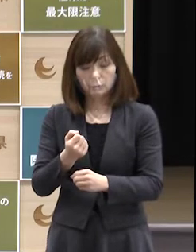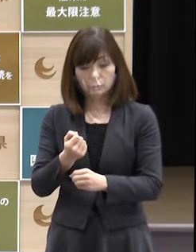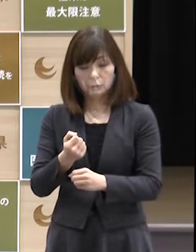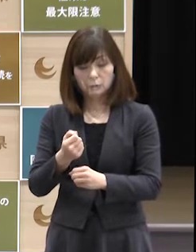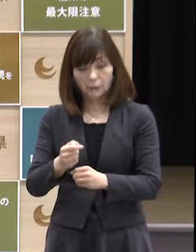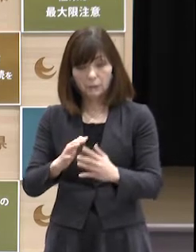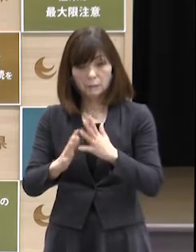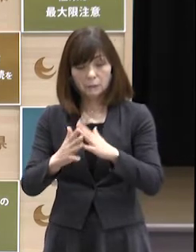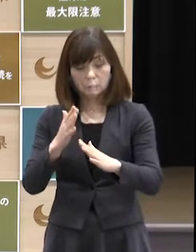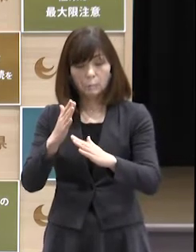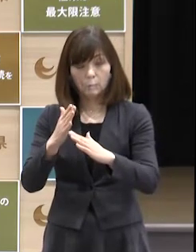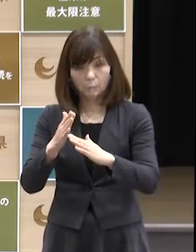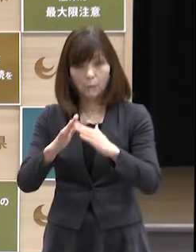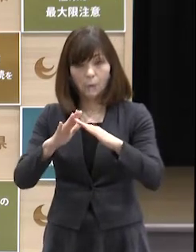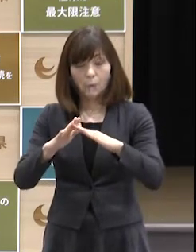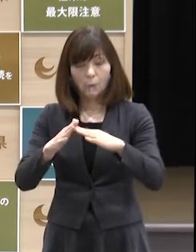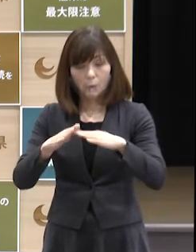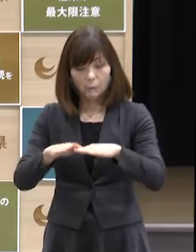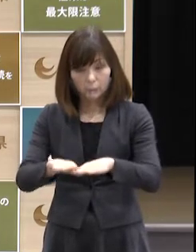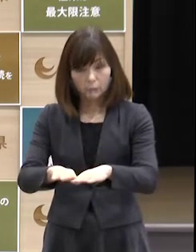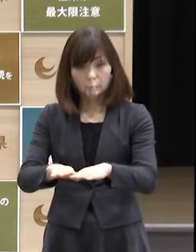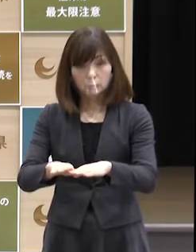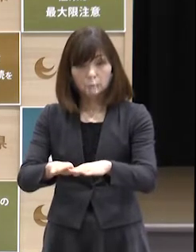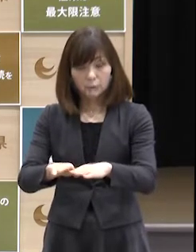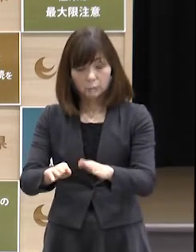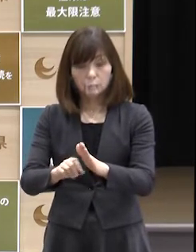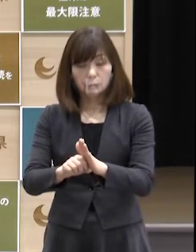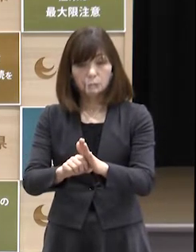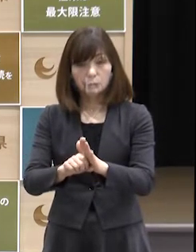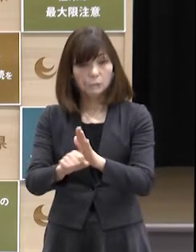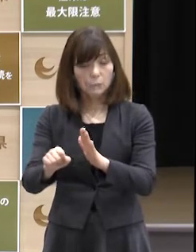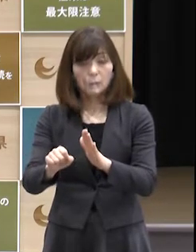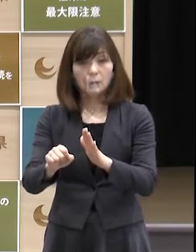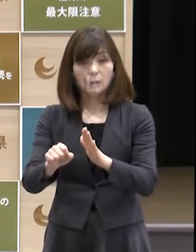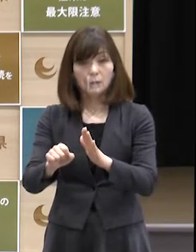ますし、また現実として、